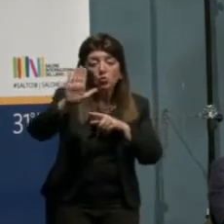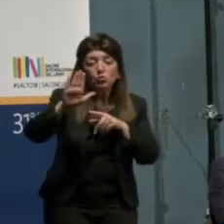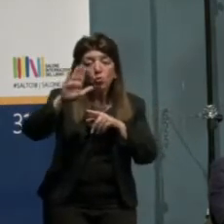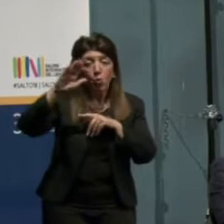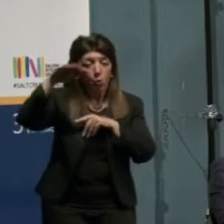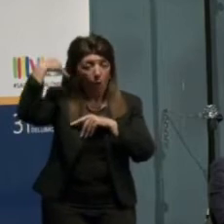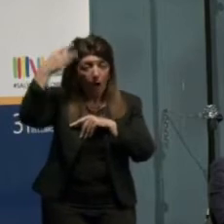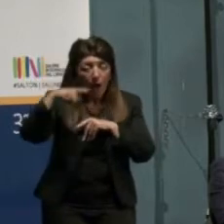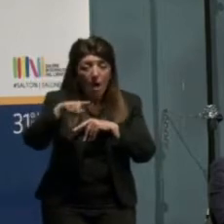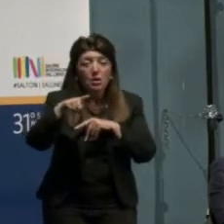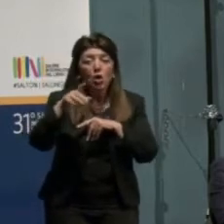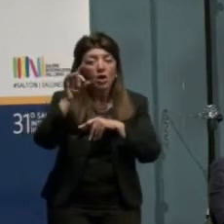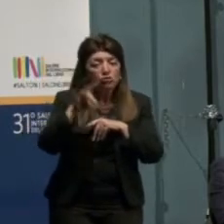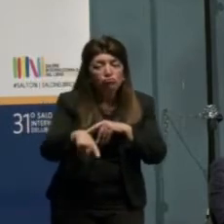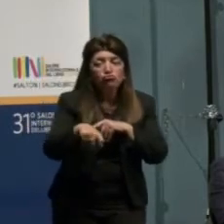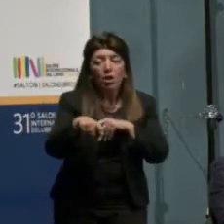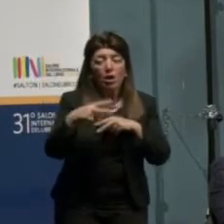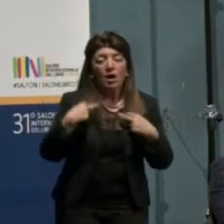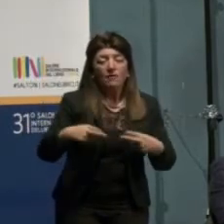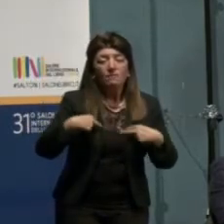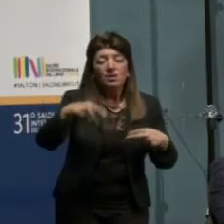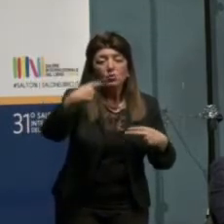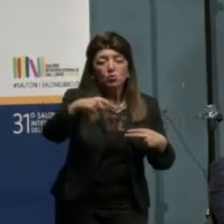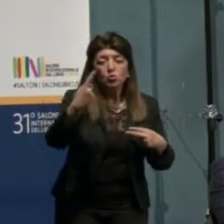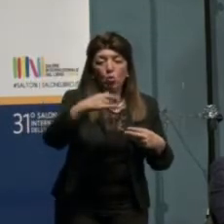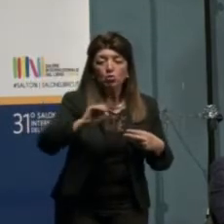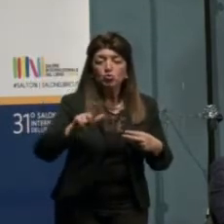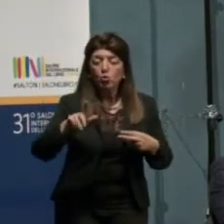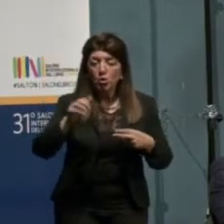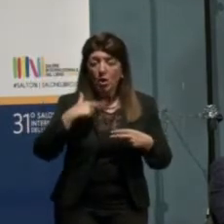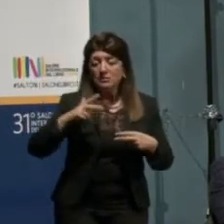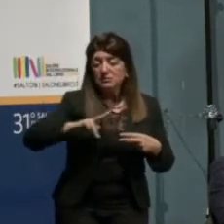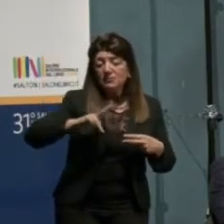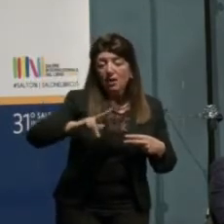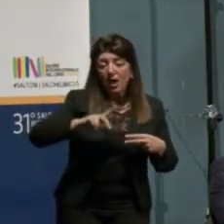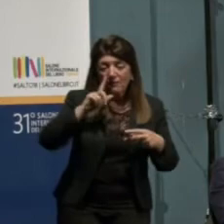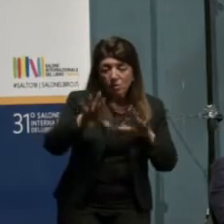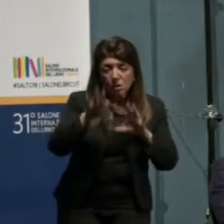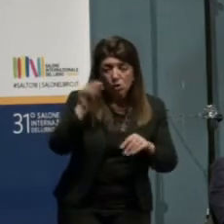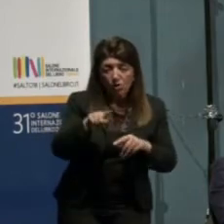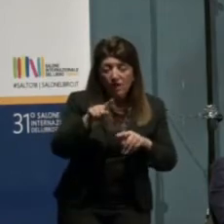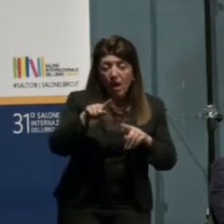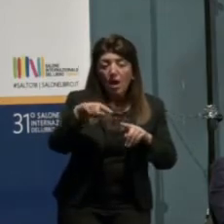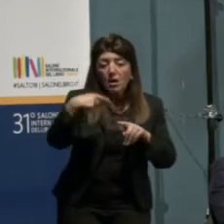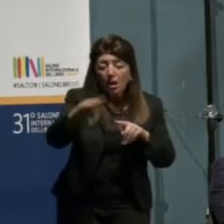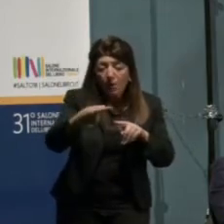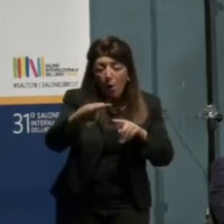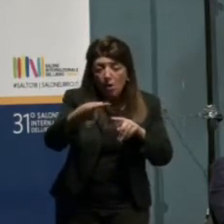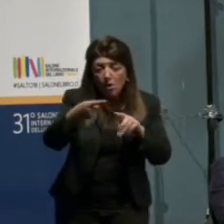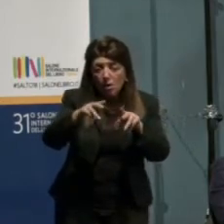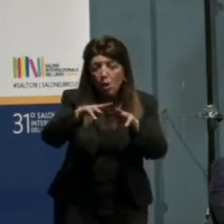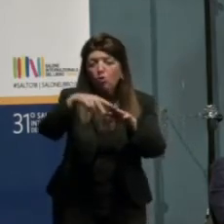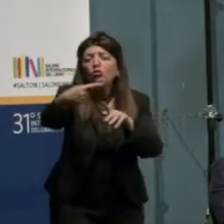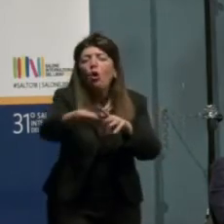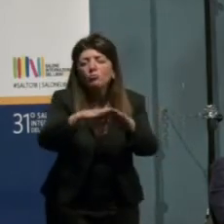probabilmente troveremo trucks della vita di giulio e forse speravamo di trovare anche tracce di quello che è accaduto dopo ora che quindi tutti